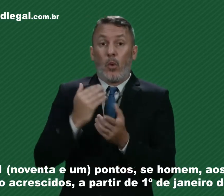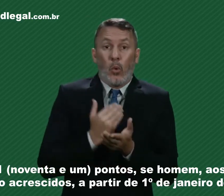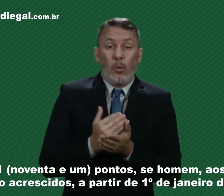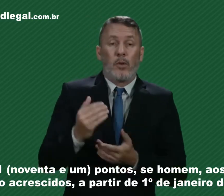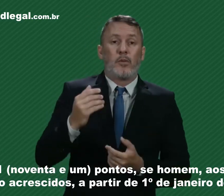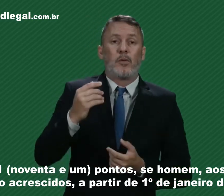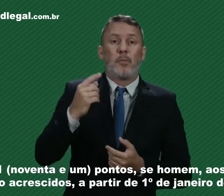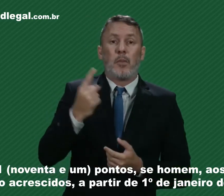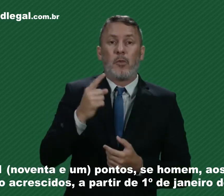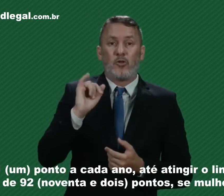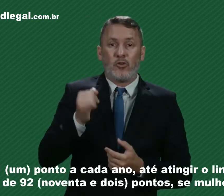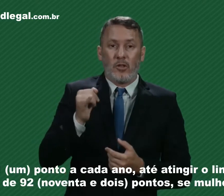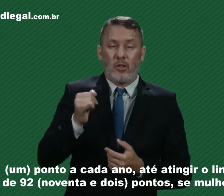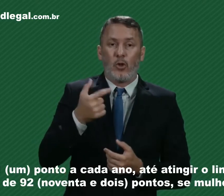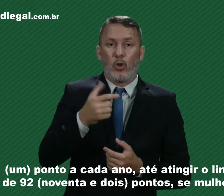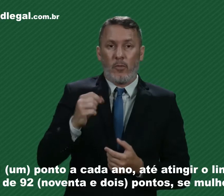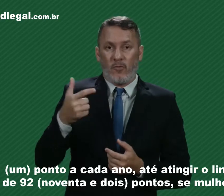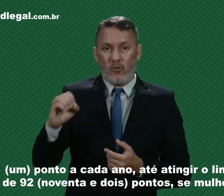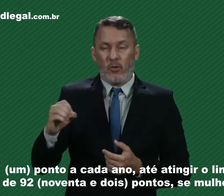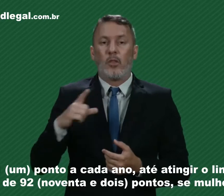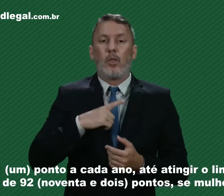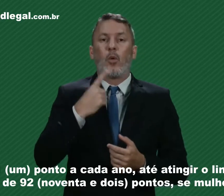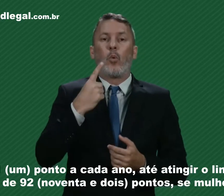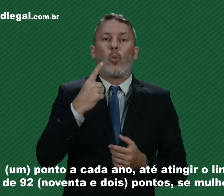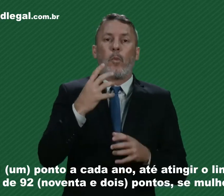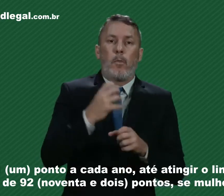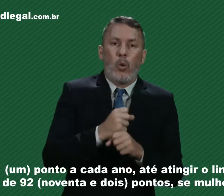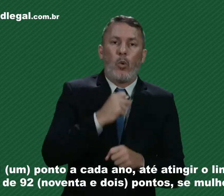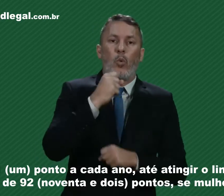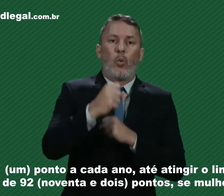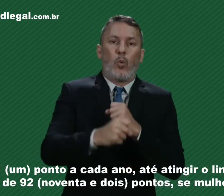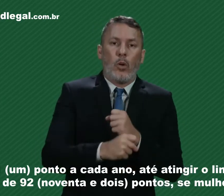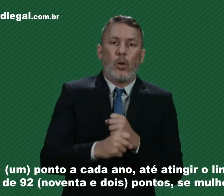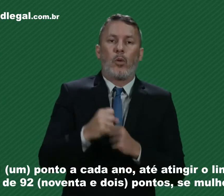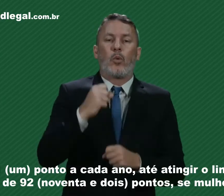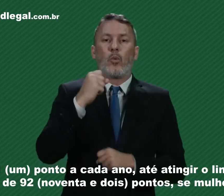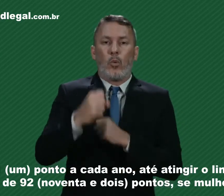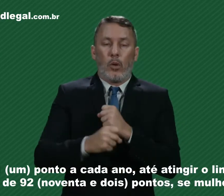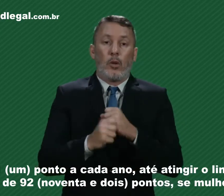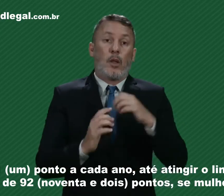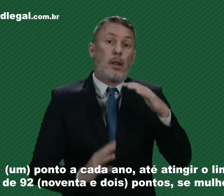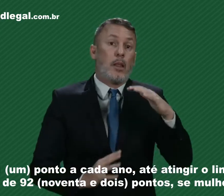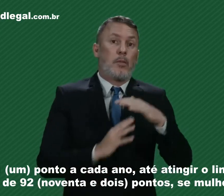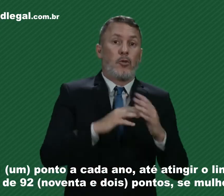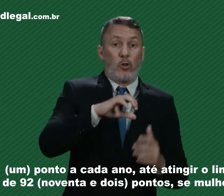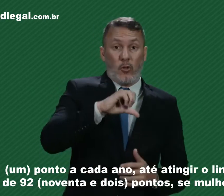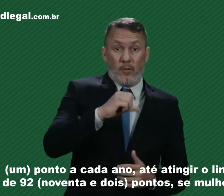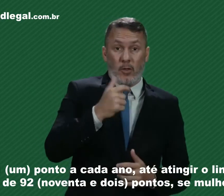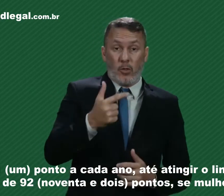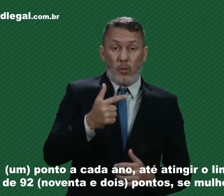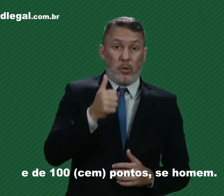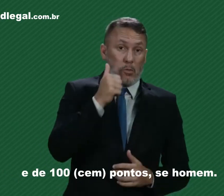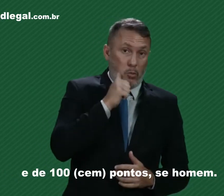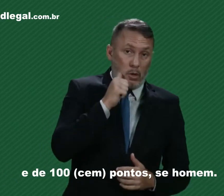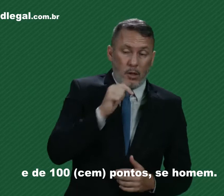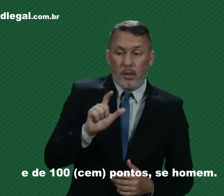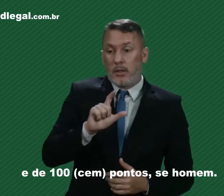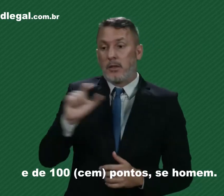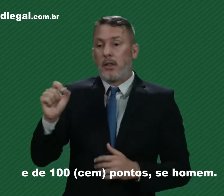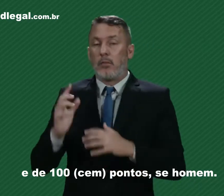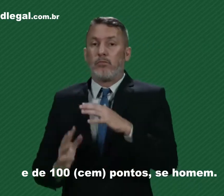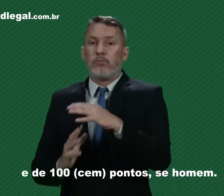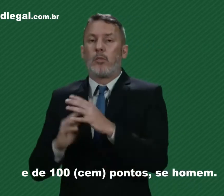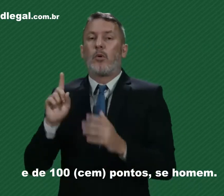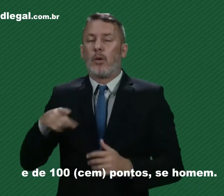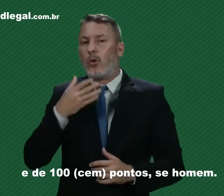de janeiro de 2020, um ponto a cada ano até atingir o limite de 92 pontos se mulher e de 100